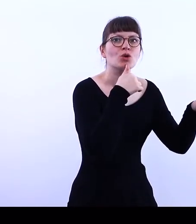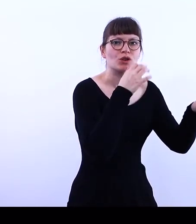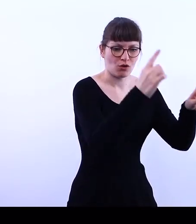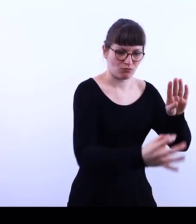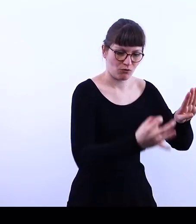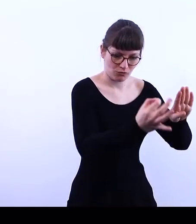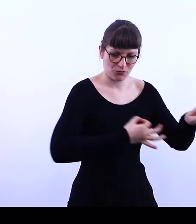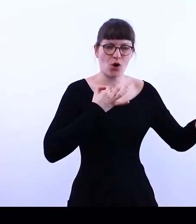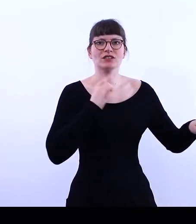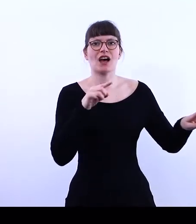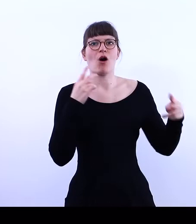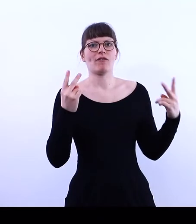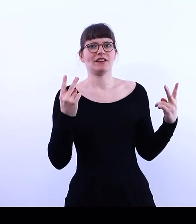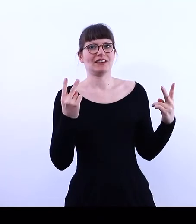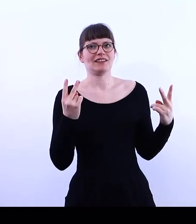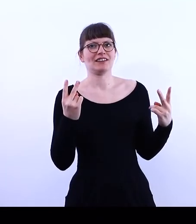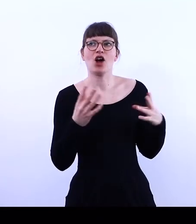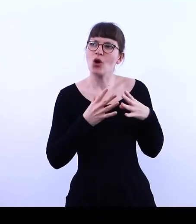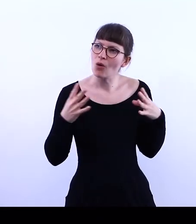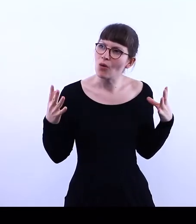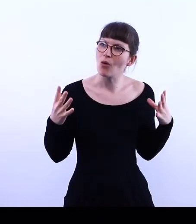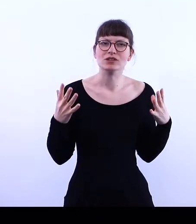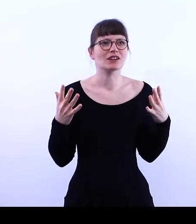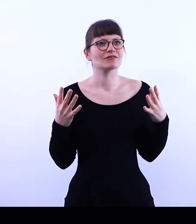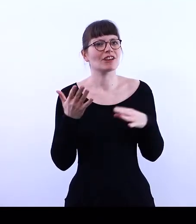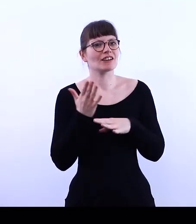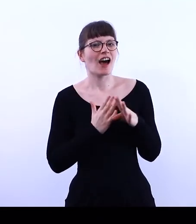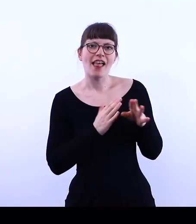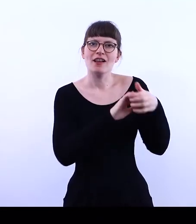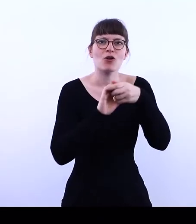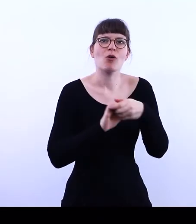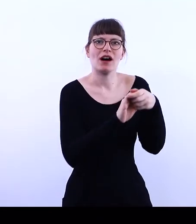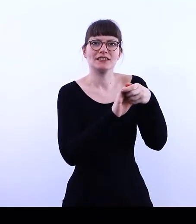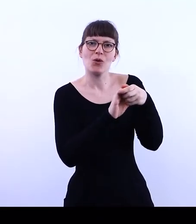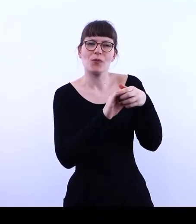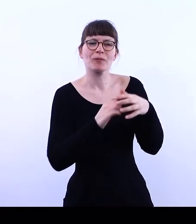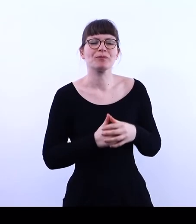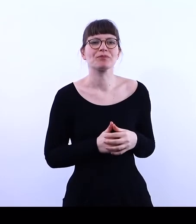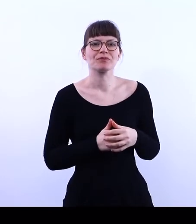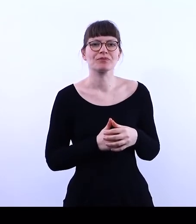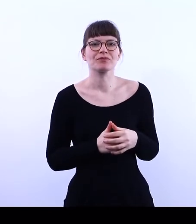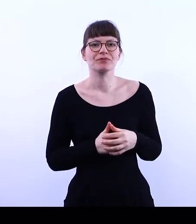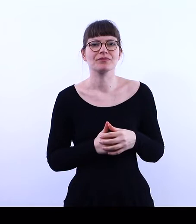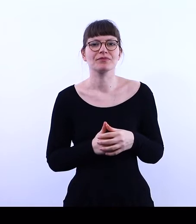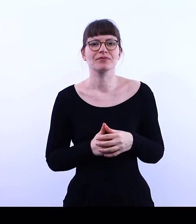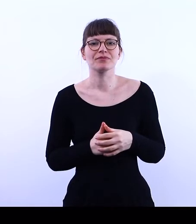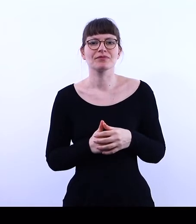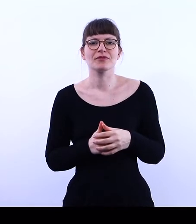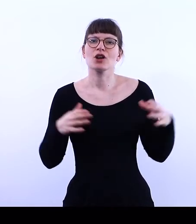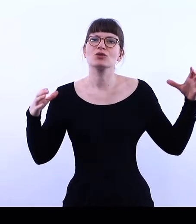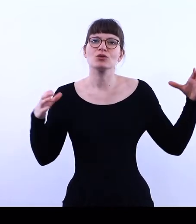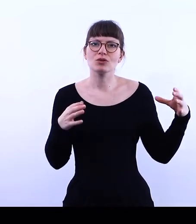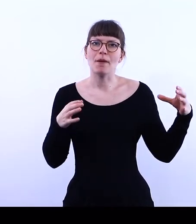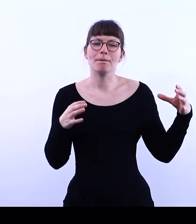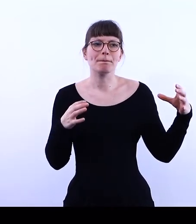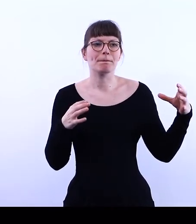relevant. Das ist, glaube ich, ein ganz starkes Standbein dieser Kooperation, der Kooperationsprojekte, dass man da gemeinsam nochmal